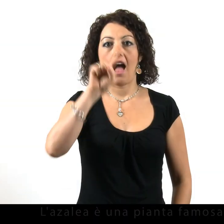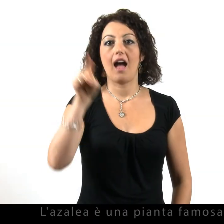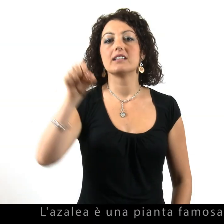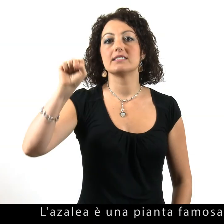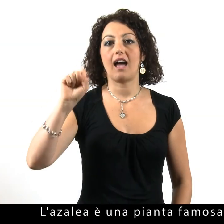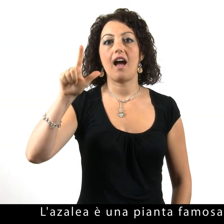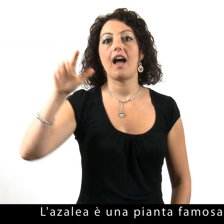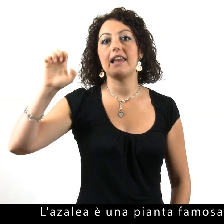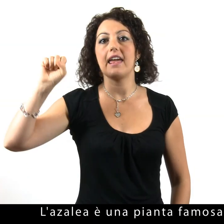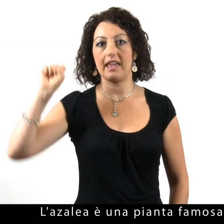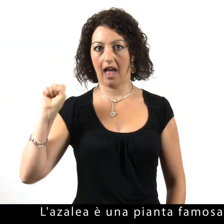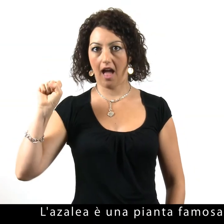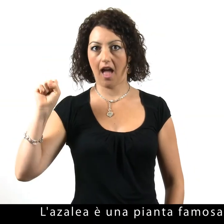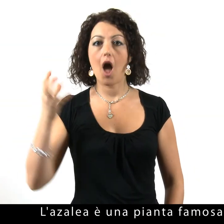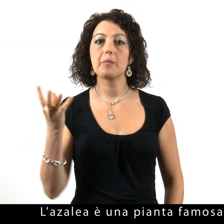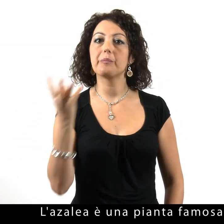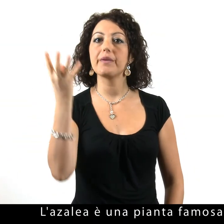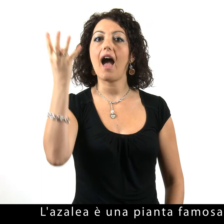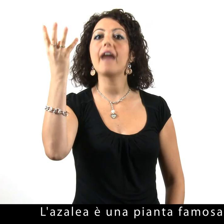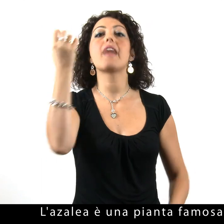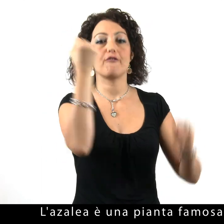La zalea è una pianta famosa.